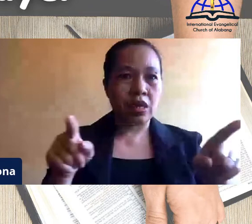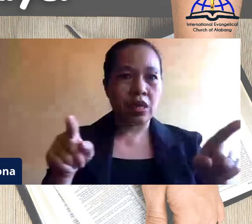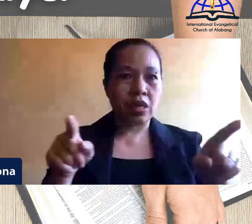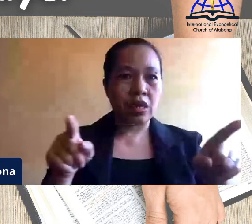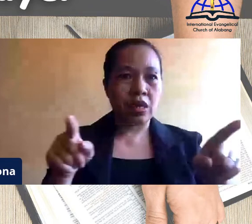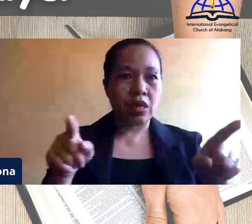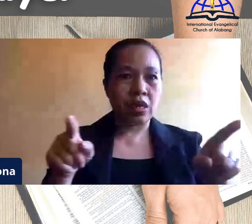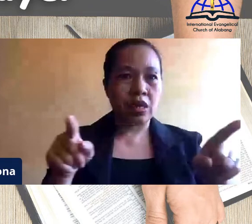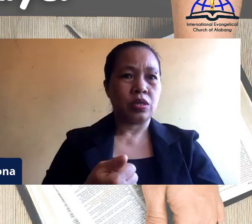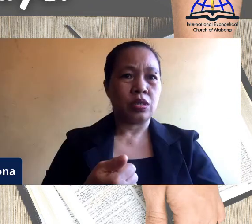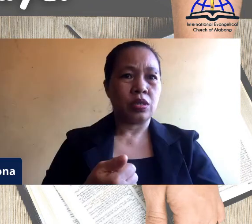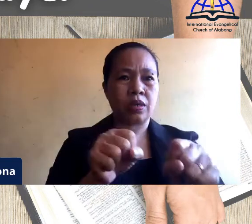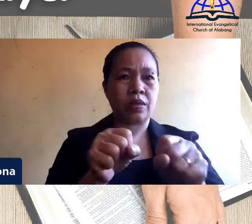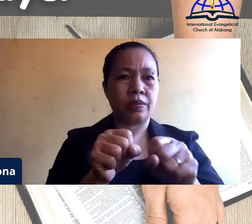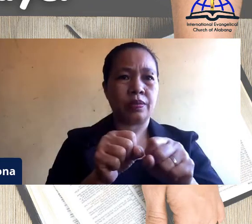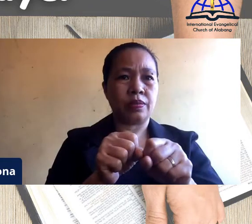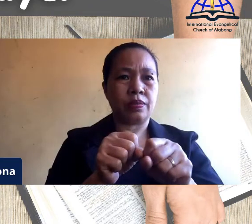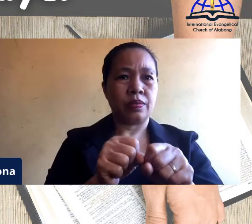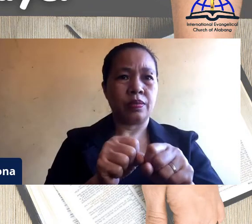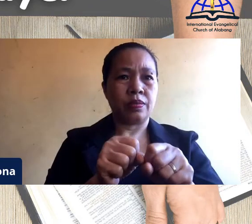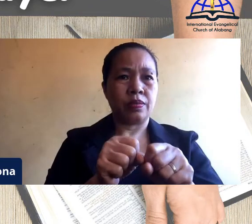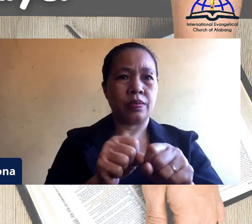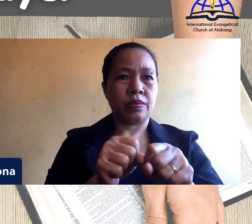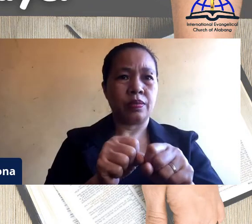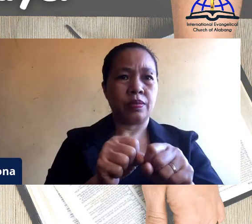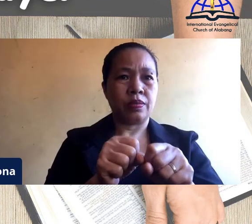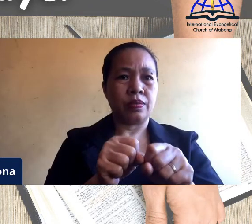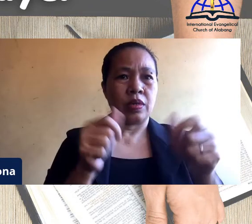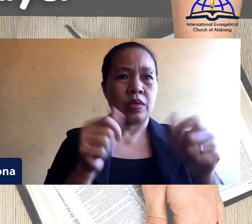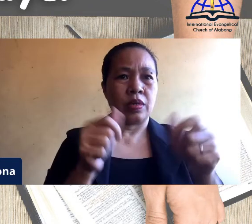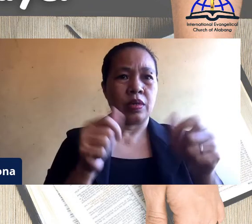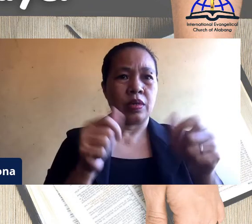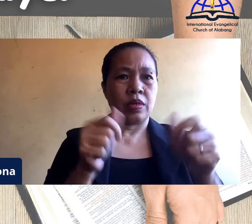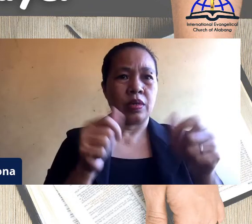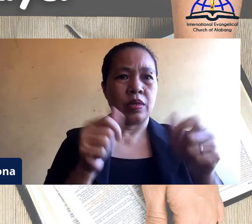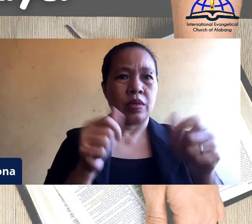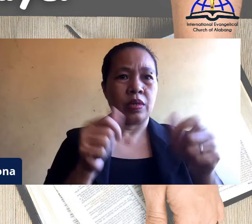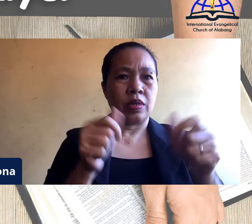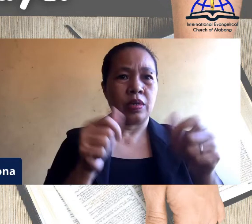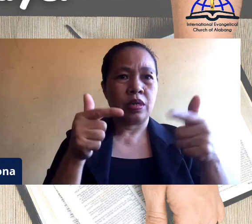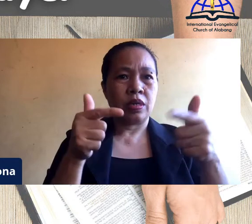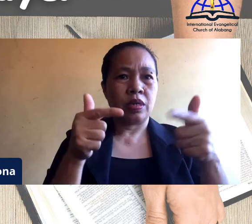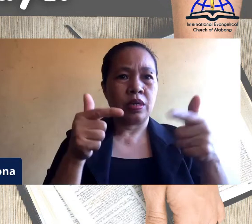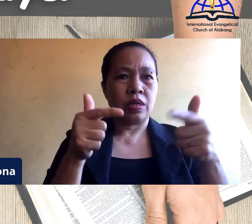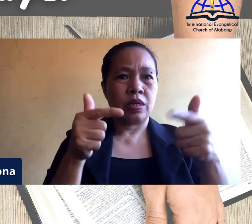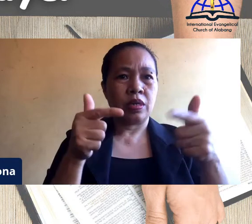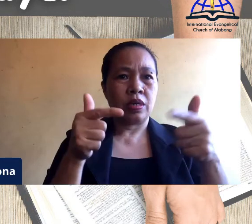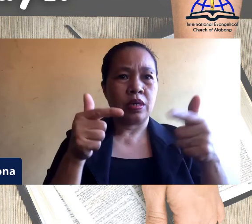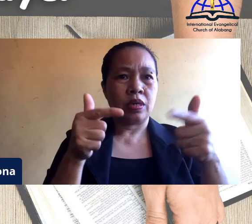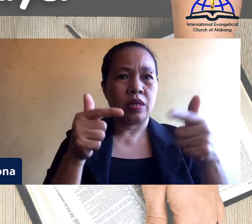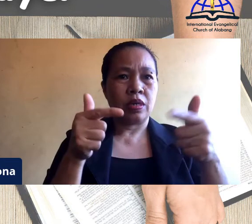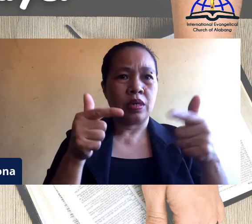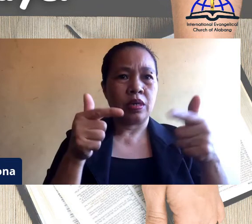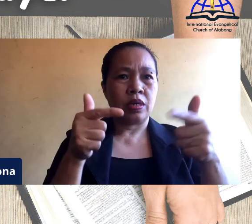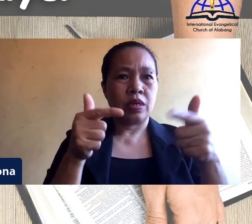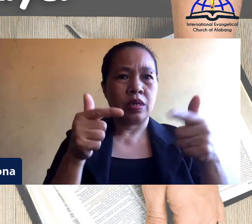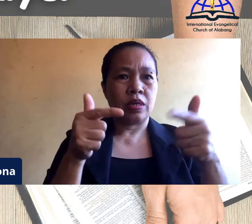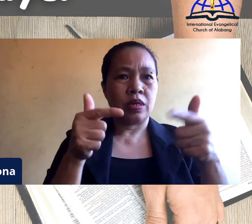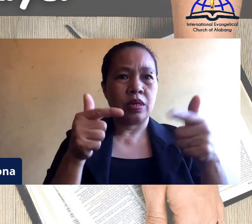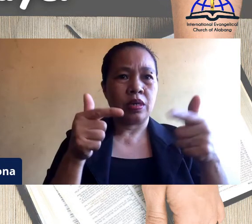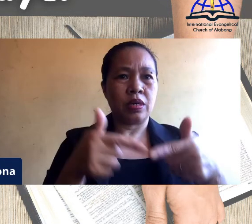plan for this earth. Alam niyo po, ang Greek word for